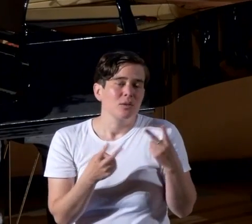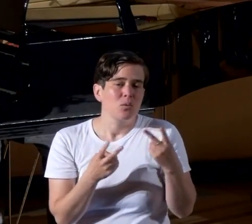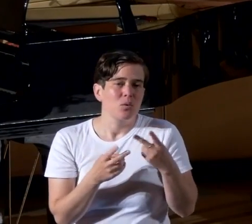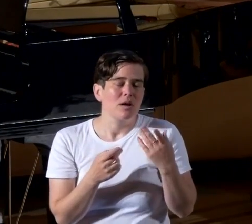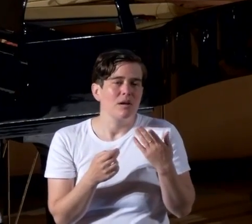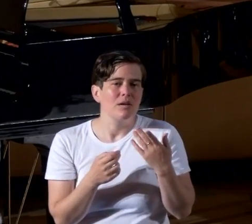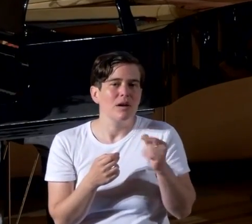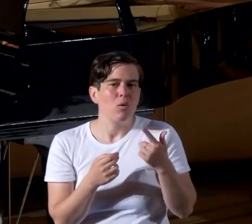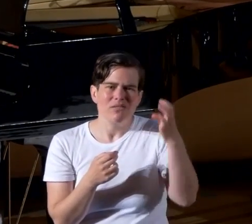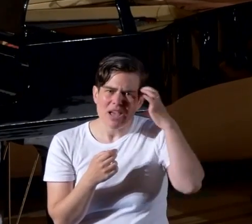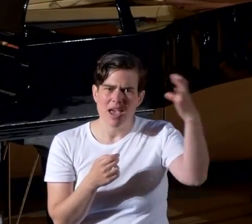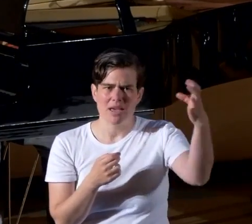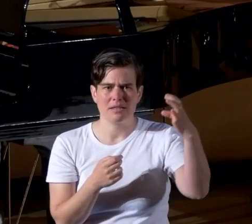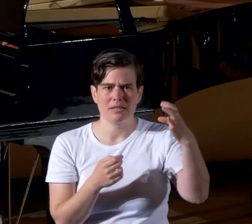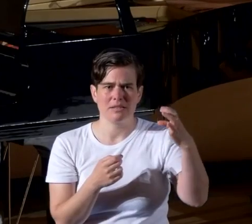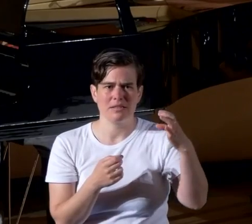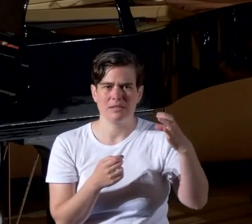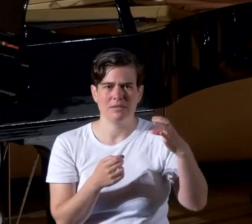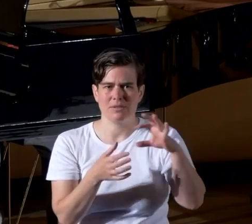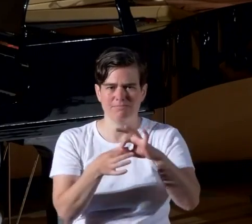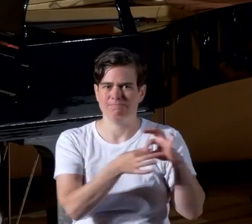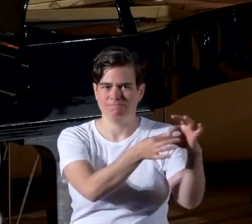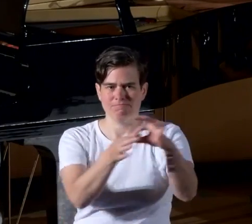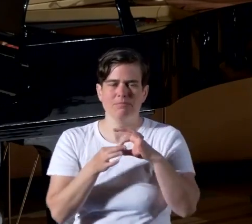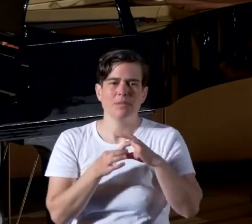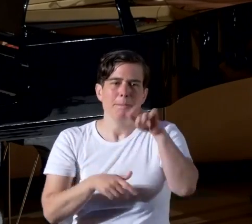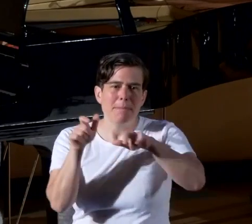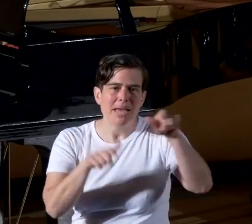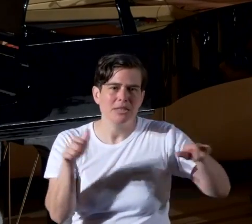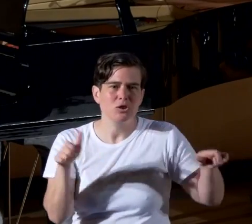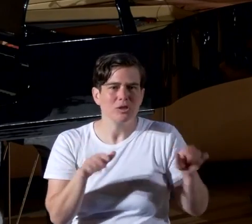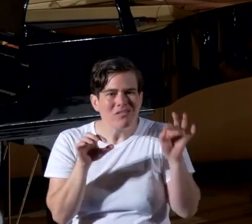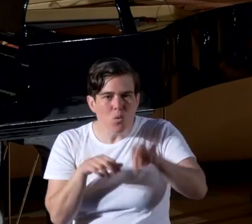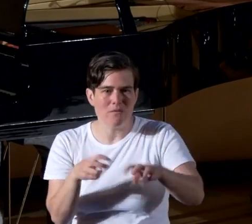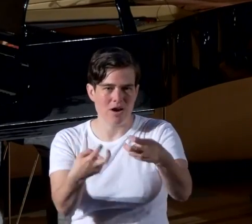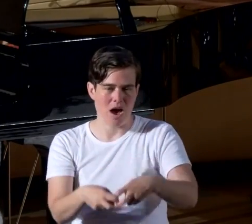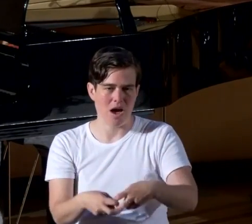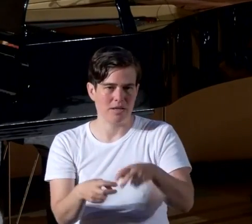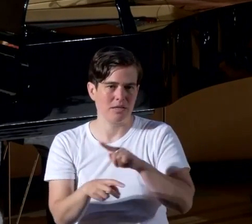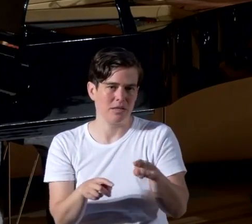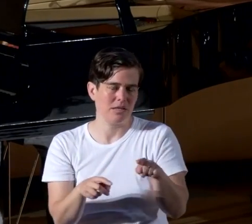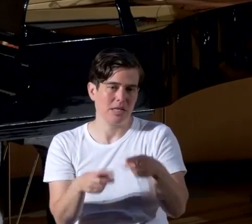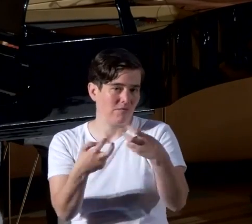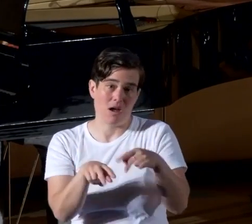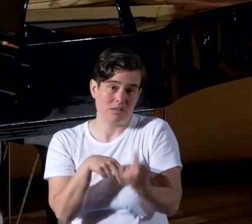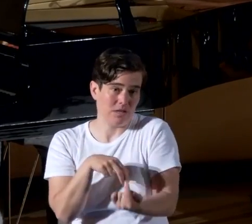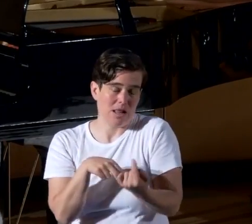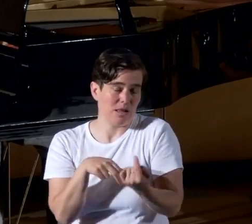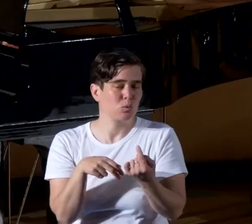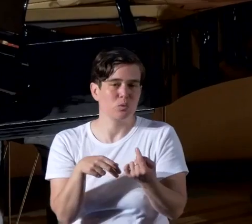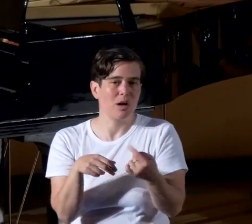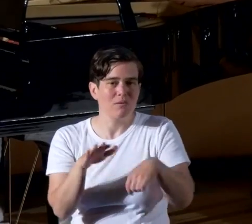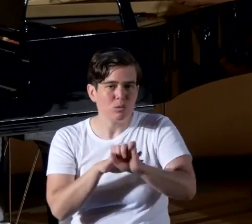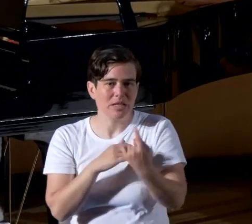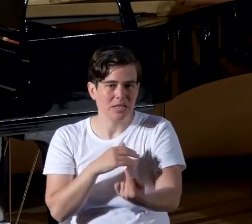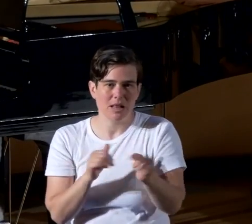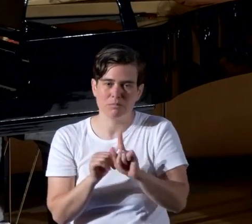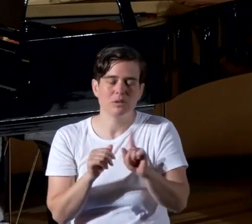waren vor allen Dingen seine Fans. Und das dürfen wir immer nicht vergessen. Es waren die Menschen um diesen Verein herum, die ihre Stimme erhoben haben.